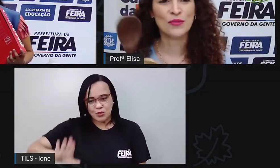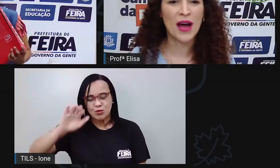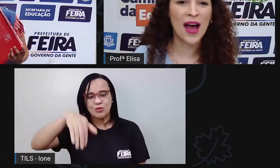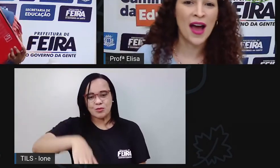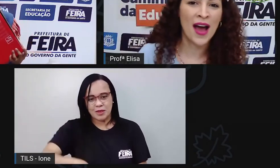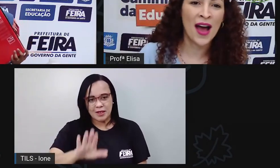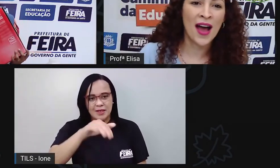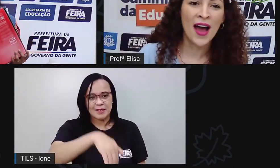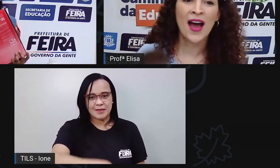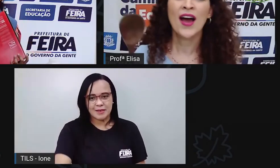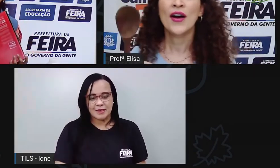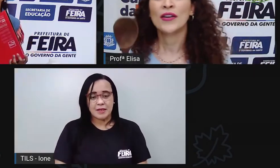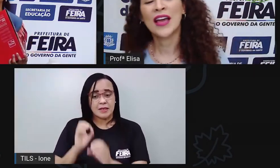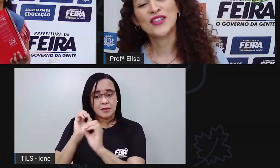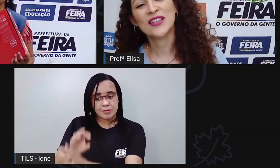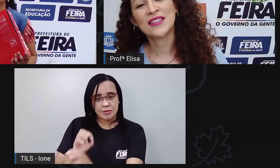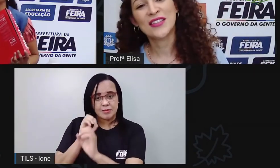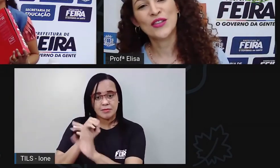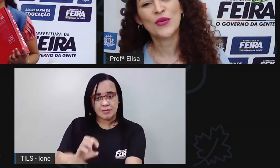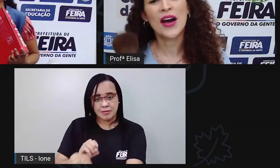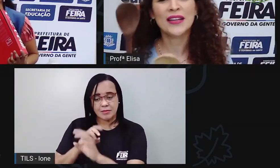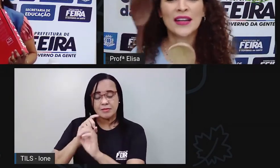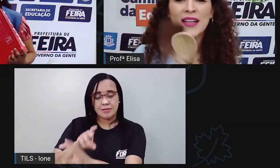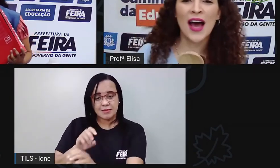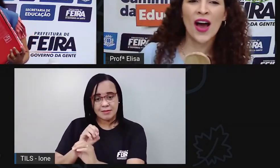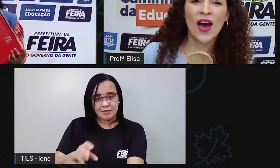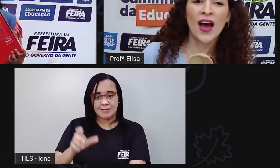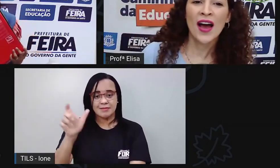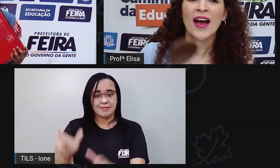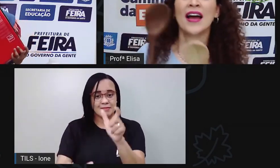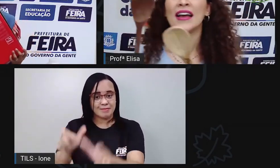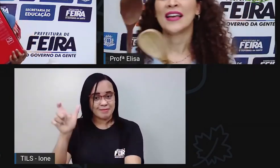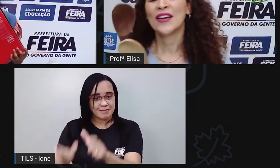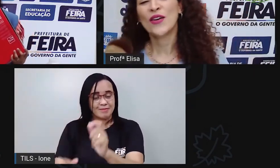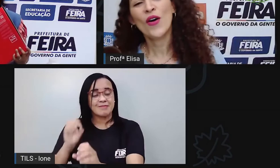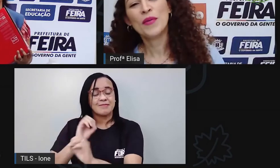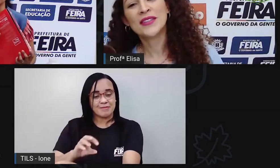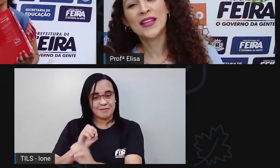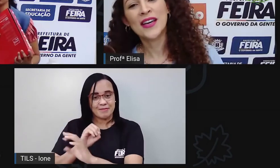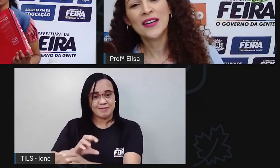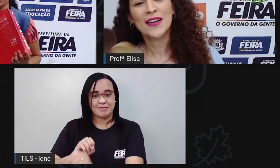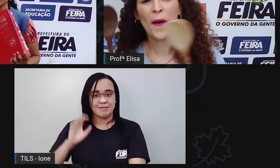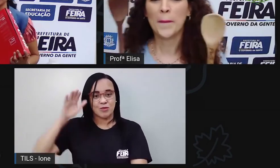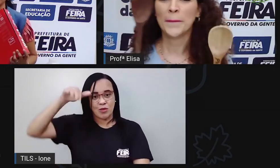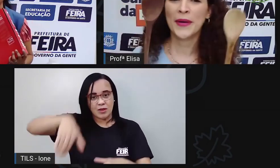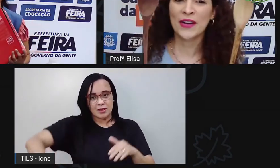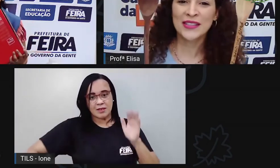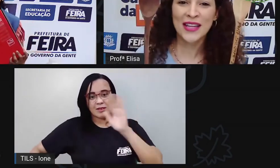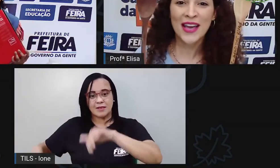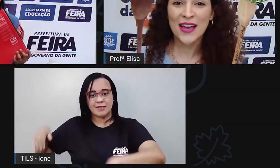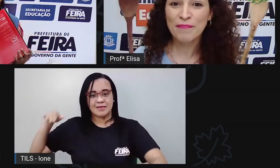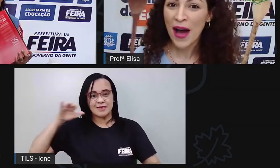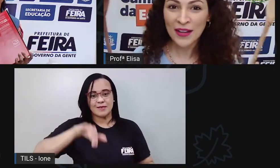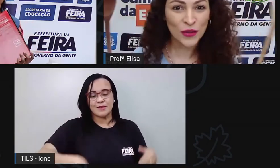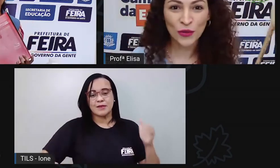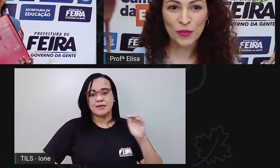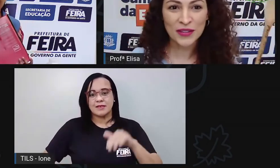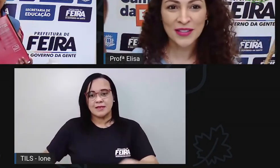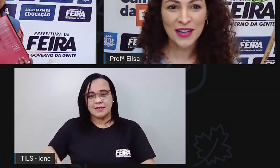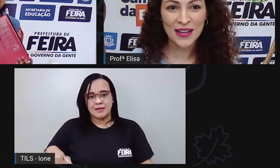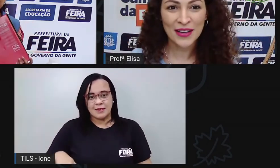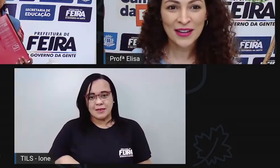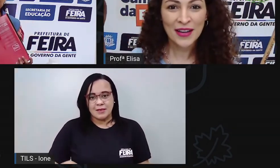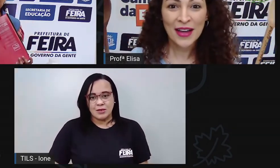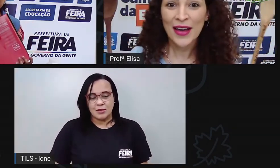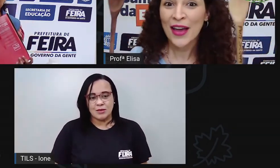peixinhos do mar. De novo. Que te ensinou a nadar. Ô, Proci, para tudo,